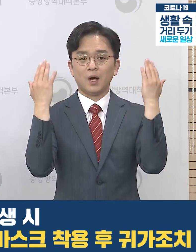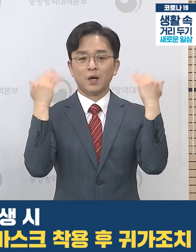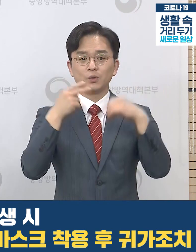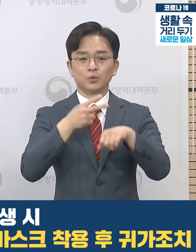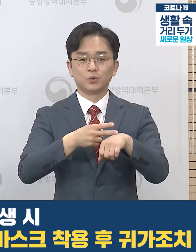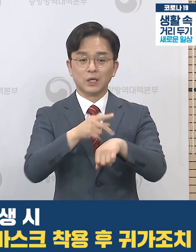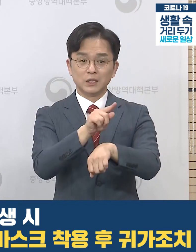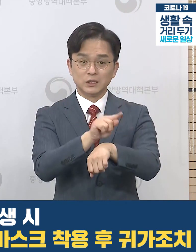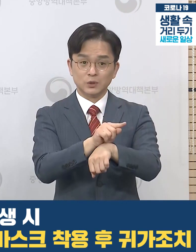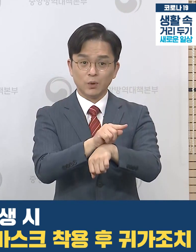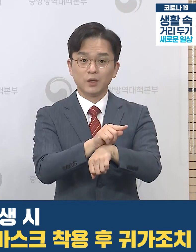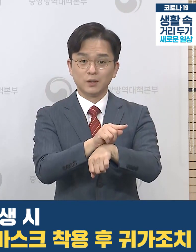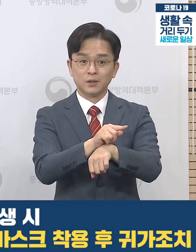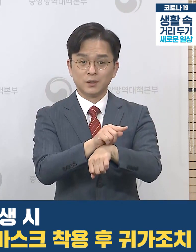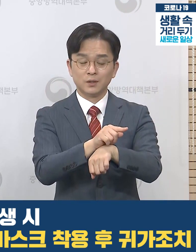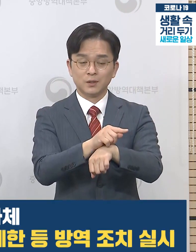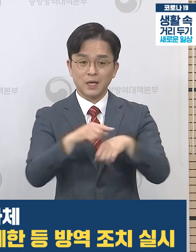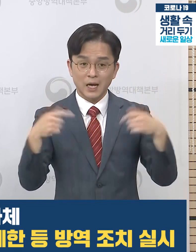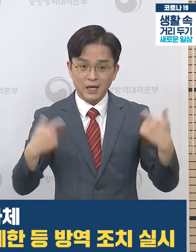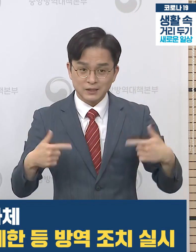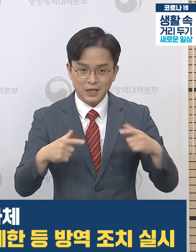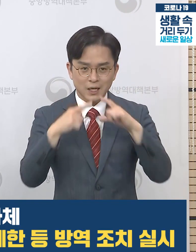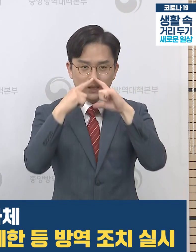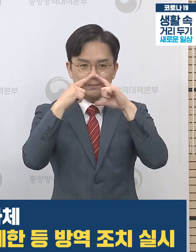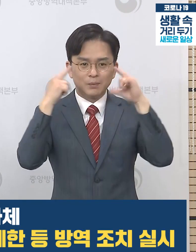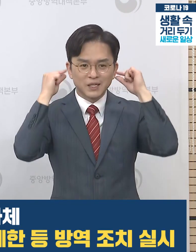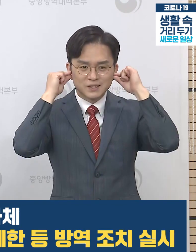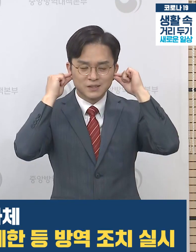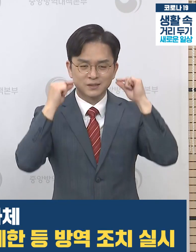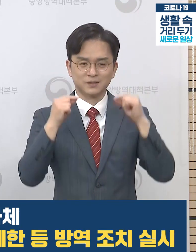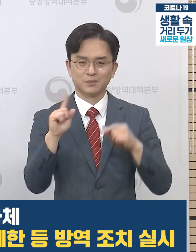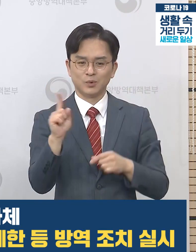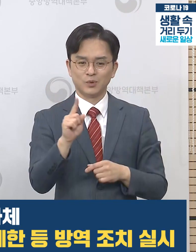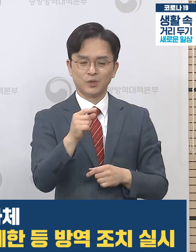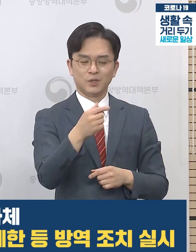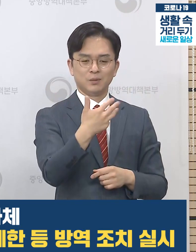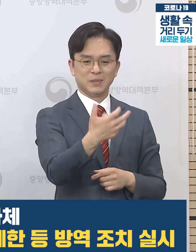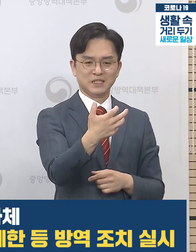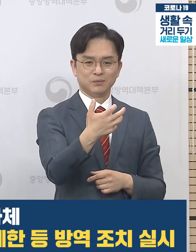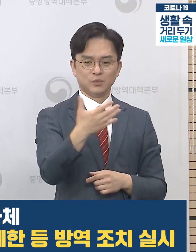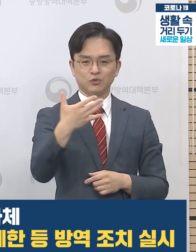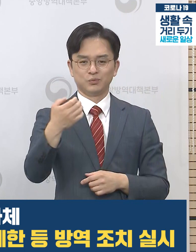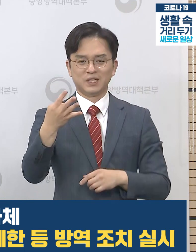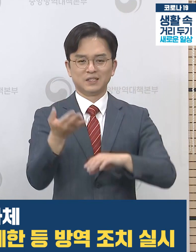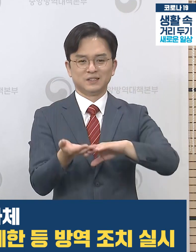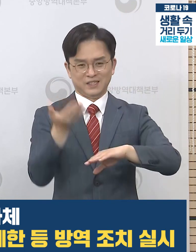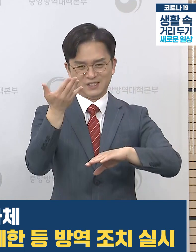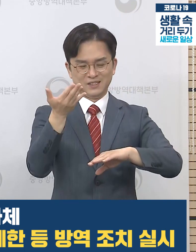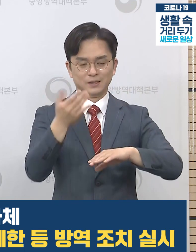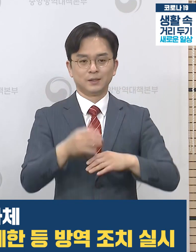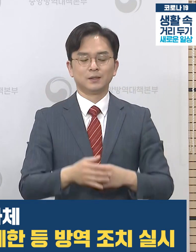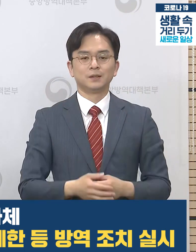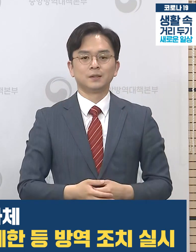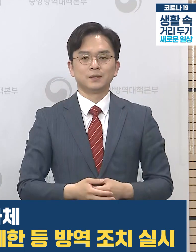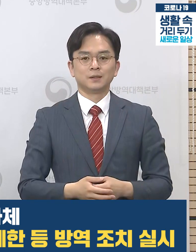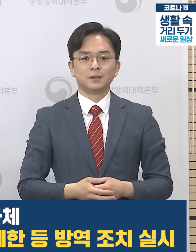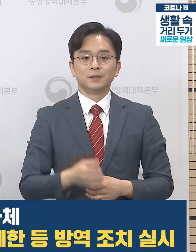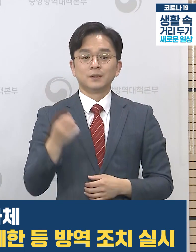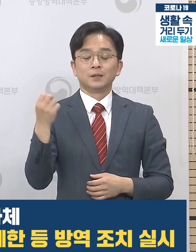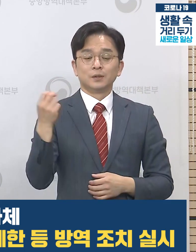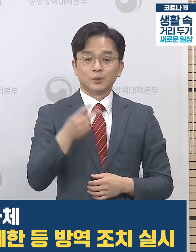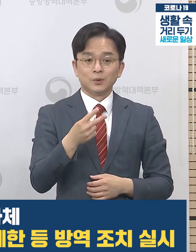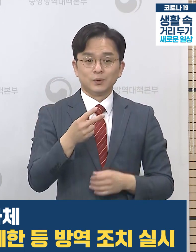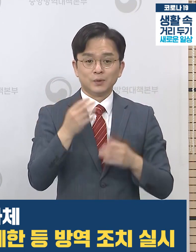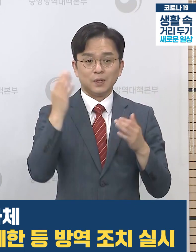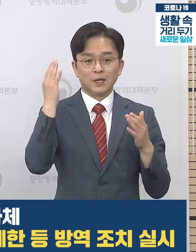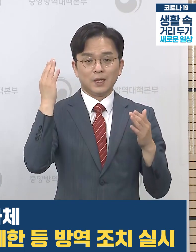마스크를 착용하고 귀가 조치를 하되 해당 지자체에서는 역학조사와 소독, 시설 이용 제한 등 방역